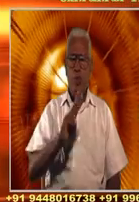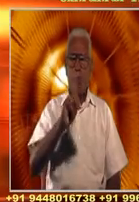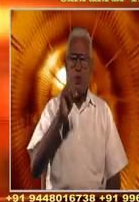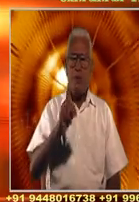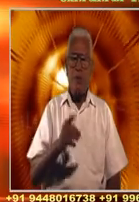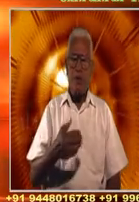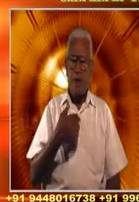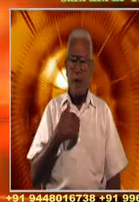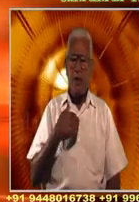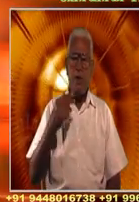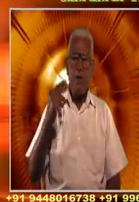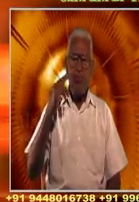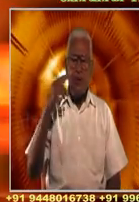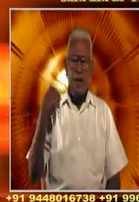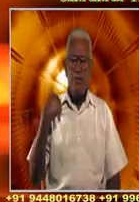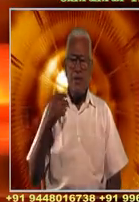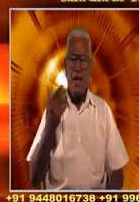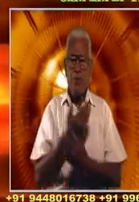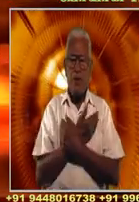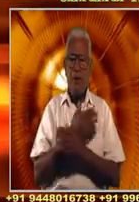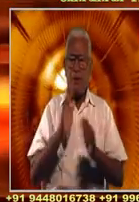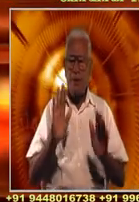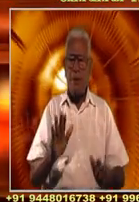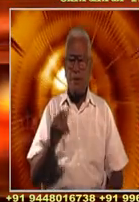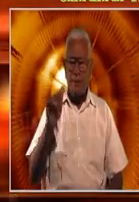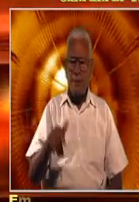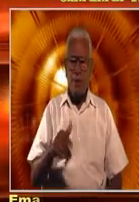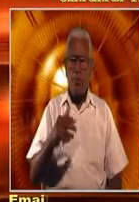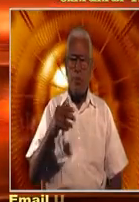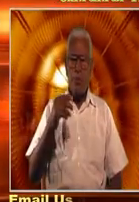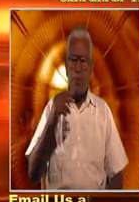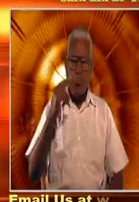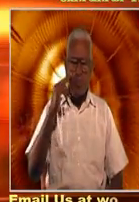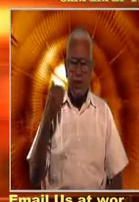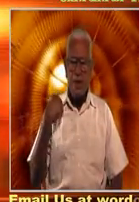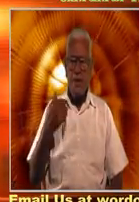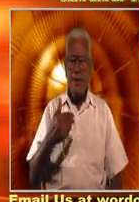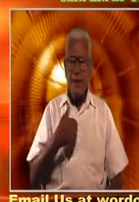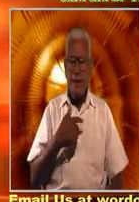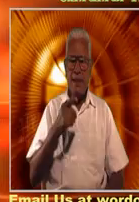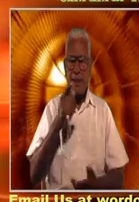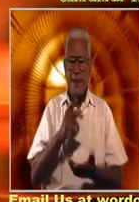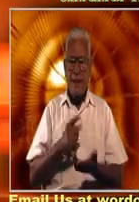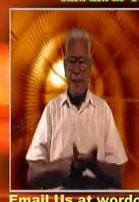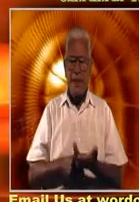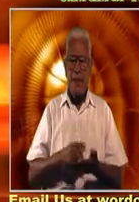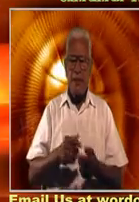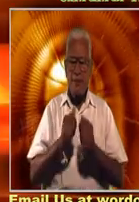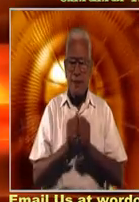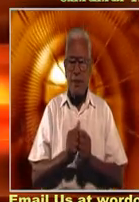வசனம் 71… வ நான் பிதாவில் அன்பாயிருக்கிறேன் என்றும் பிதா எனக்கு கட்டலை conservation